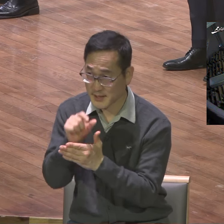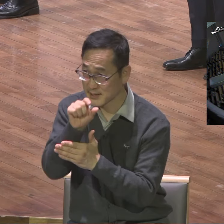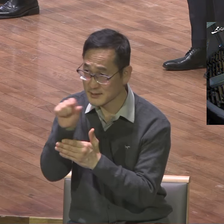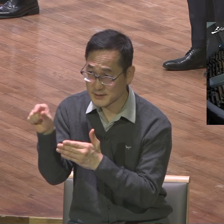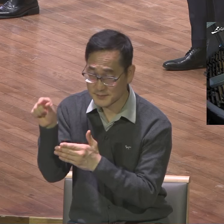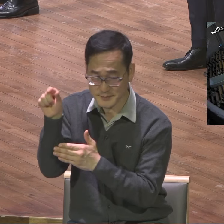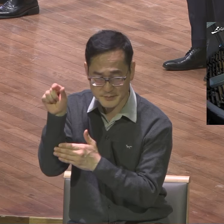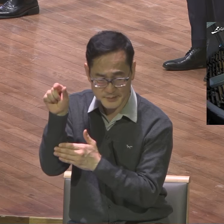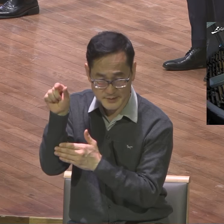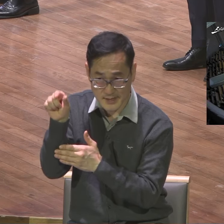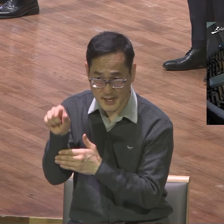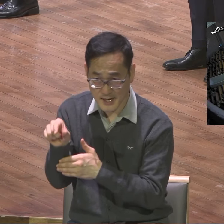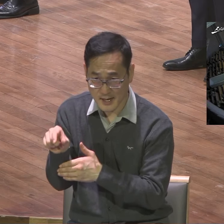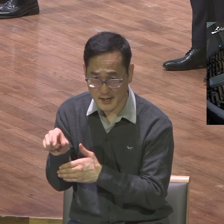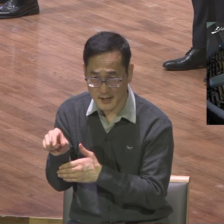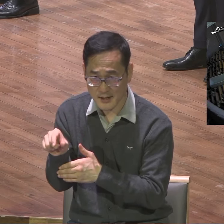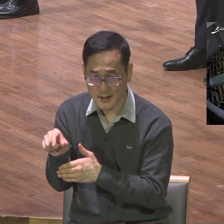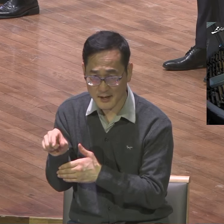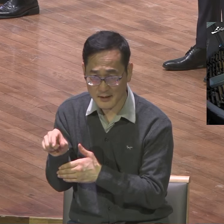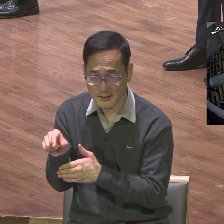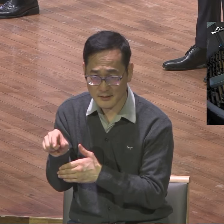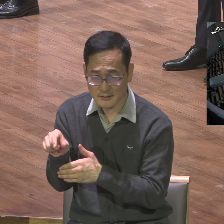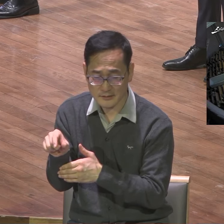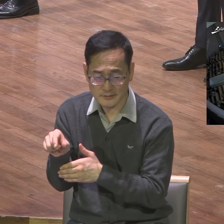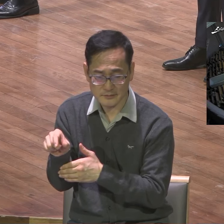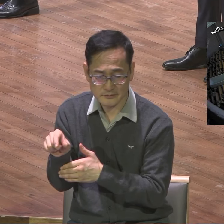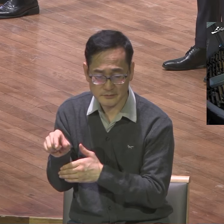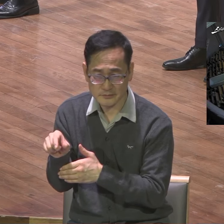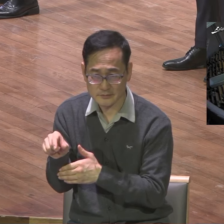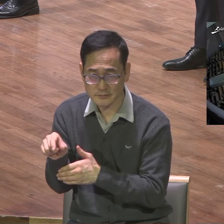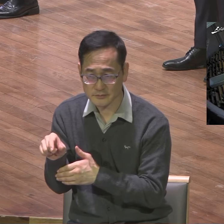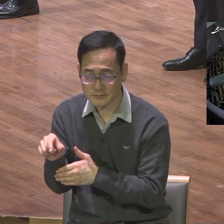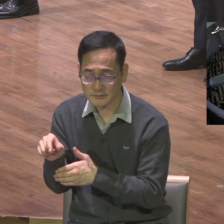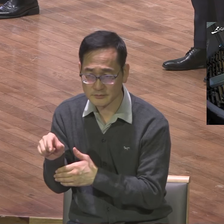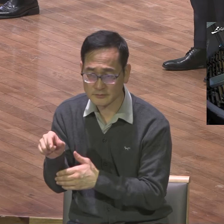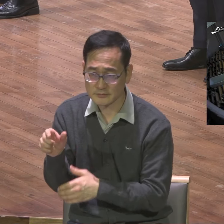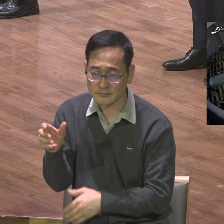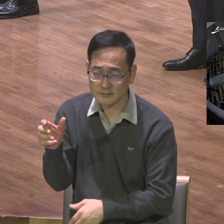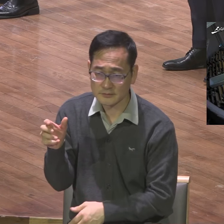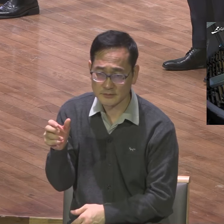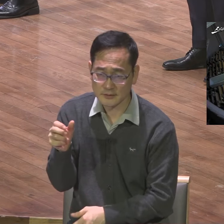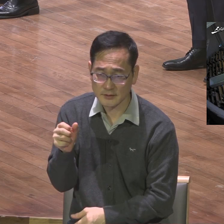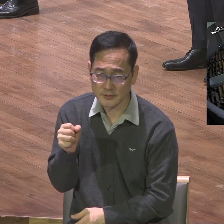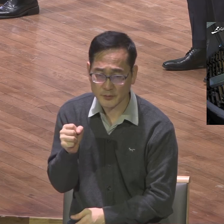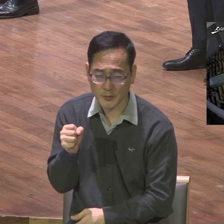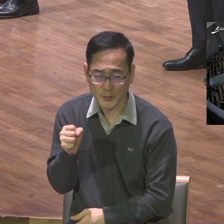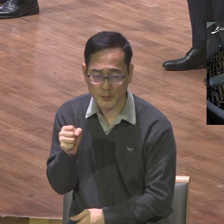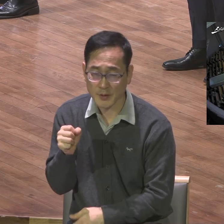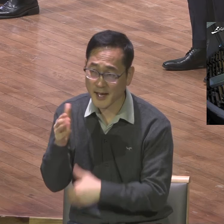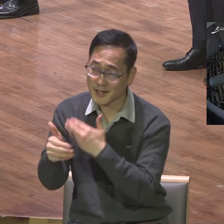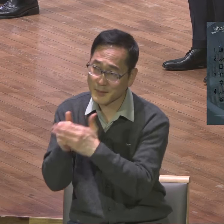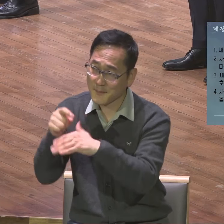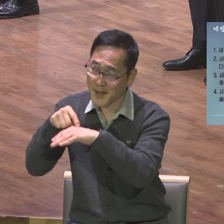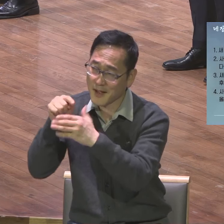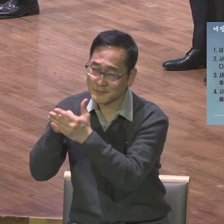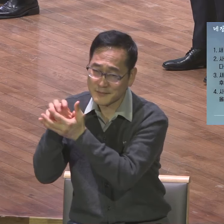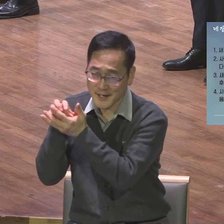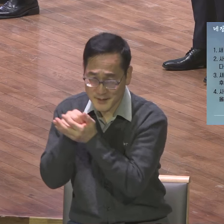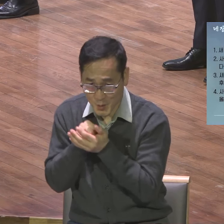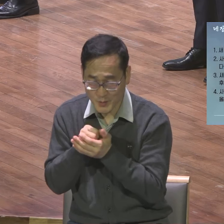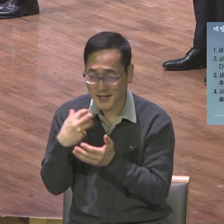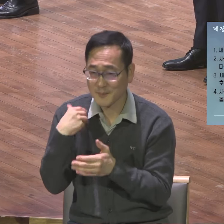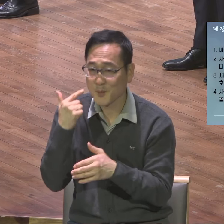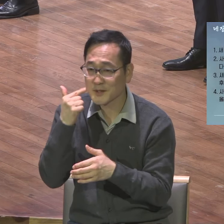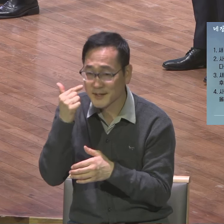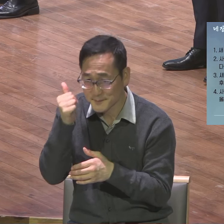심장을 가지고 담임 목사님의 심장을 가지고 함께 예원교회를 위해 기도하겠습니다. 새 힘을 가지고 멈추지